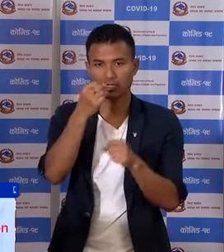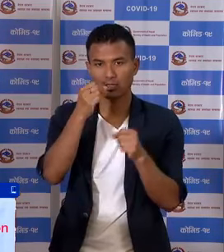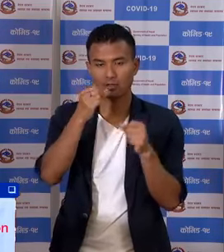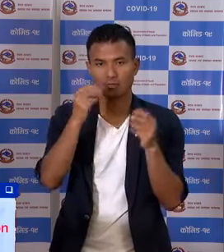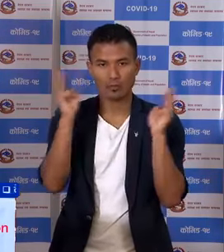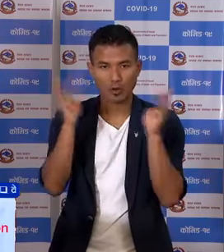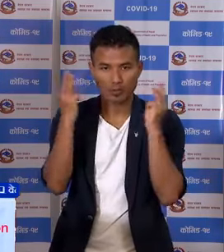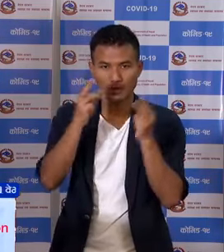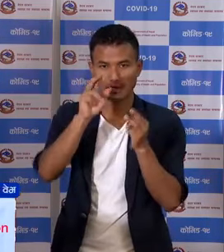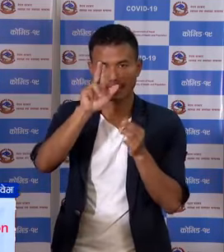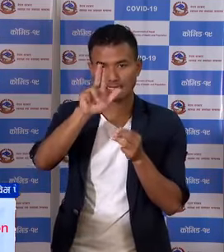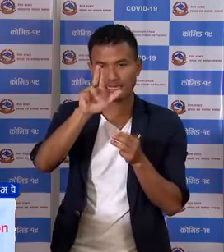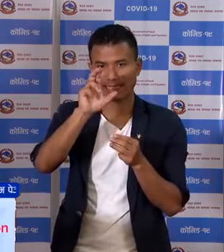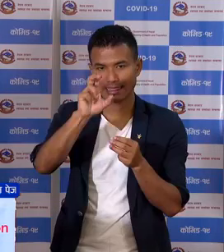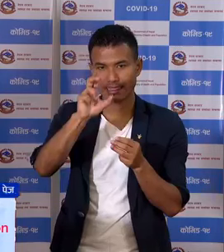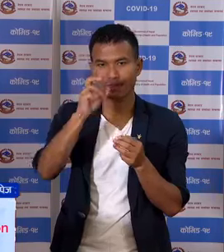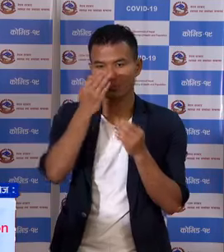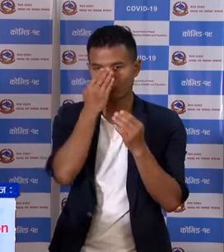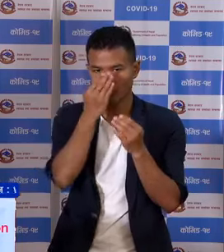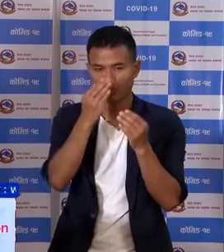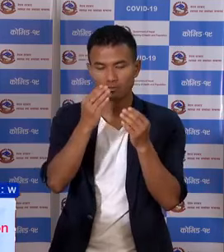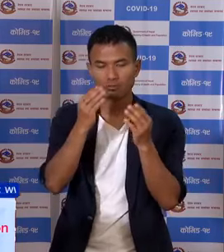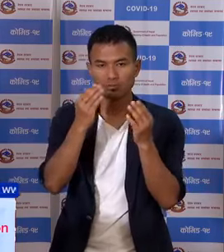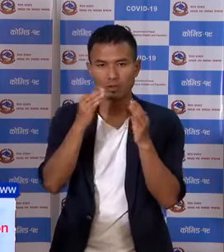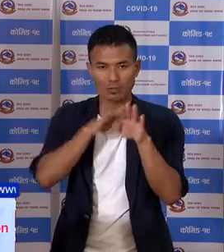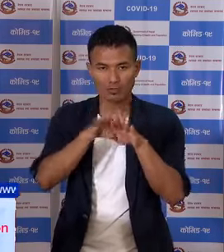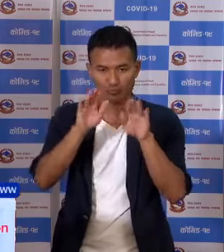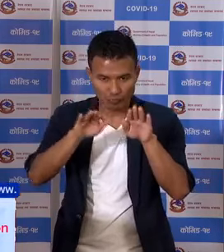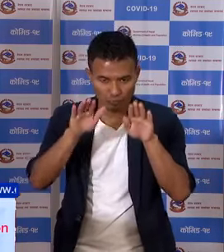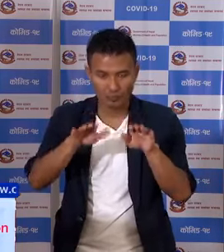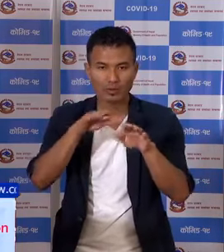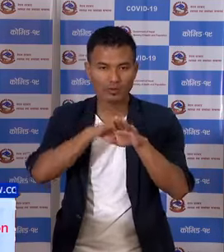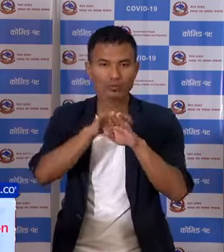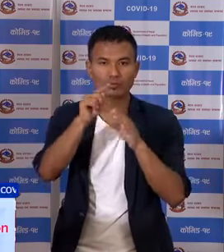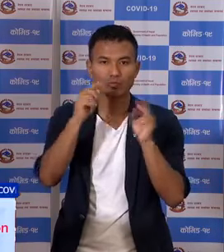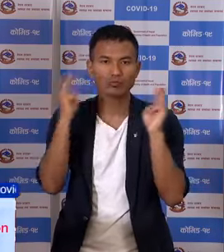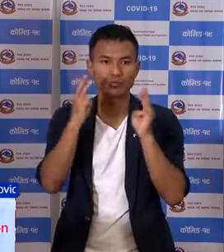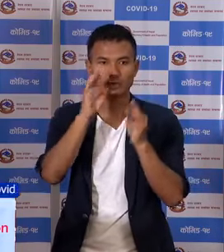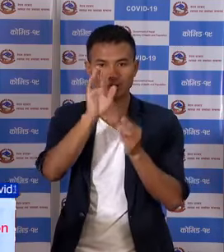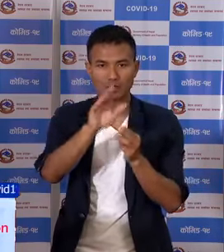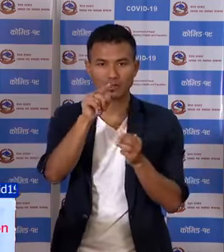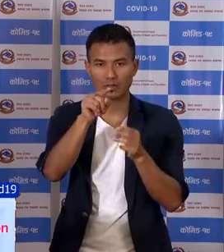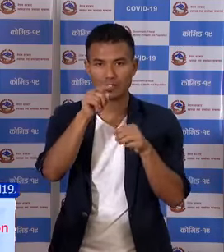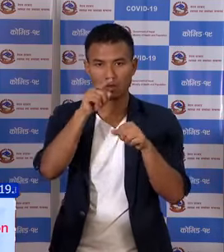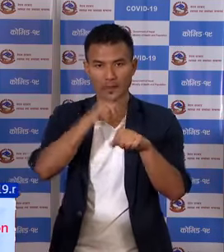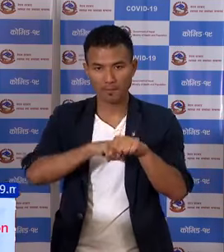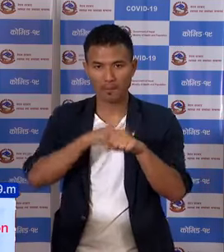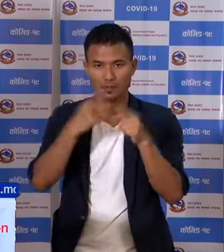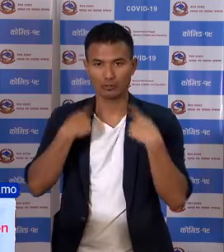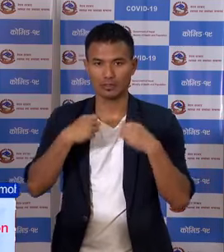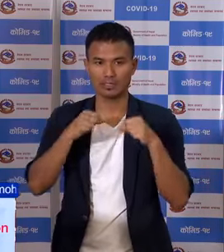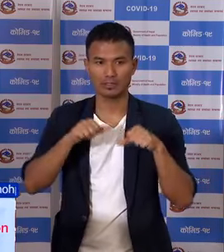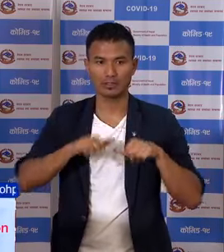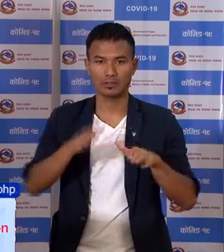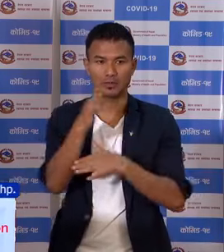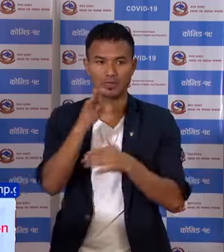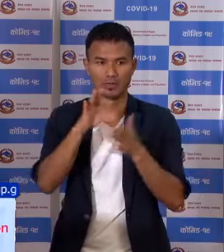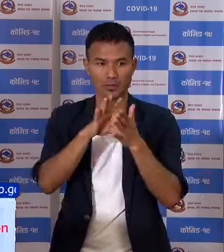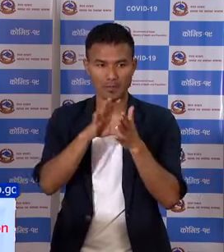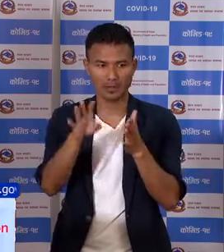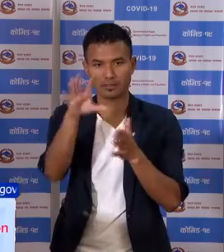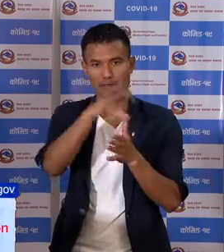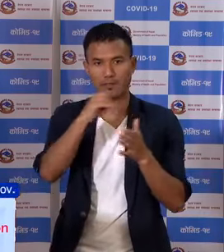पर्व ईद छा लगत्ताई सो अबस्थार मा स्वास्थेत थाजन संख्या मंत्रालेको तरफाटा